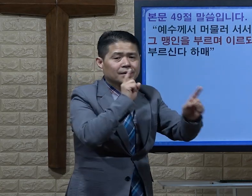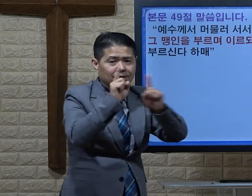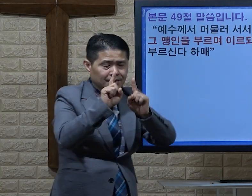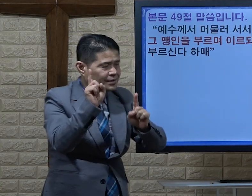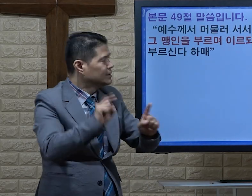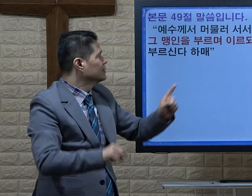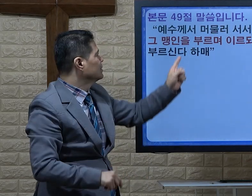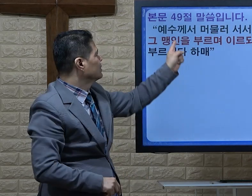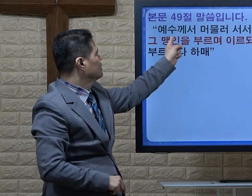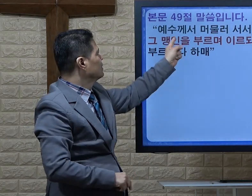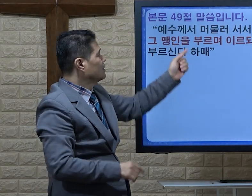예수께서